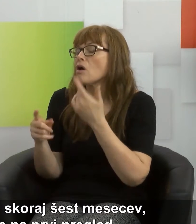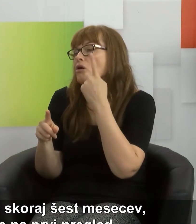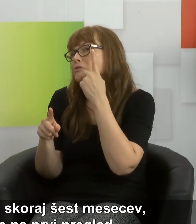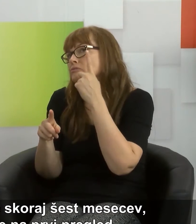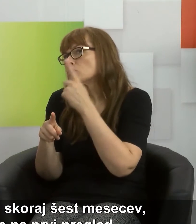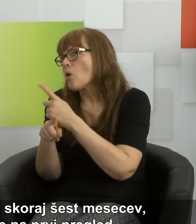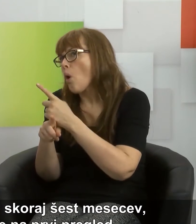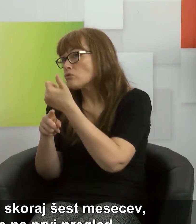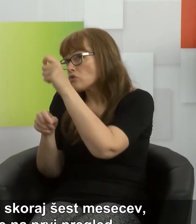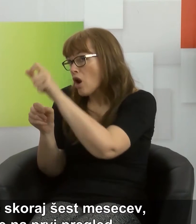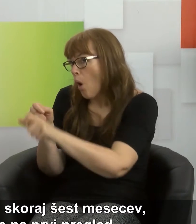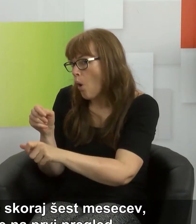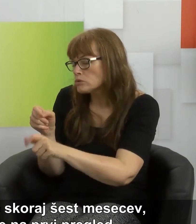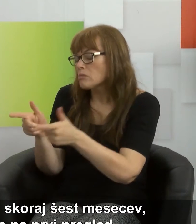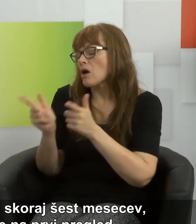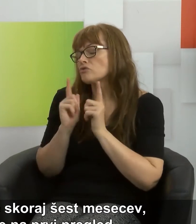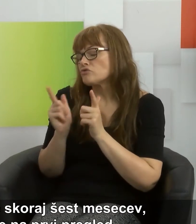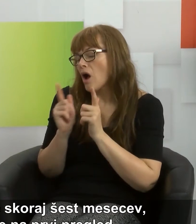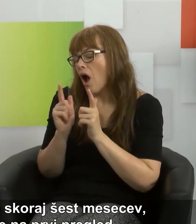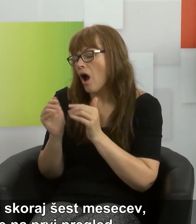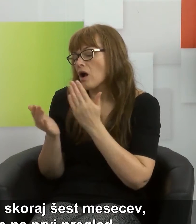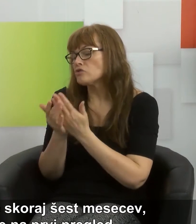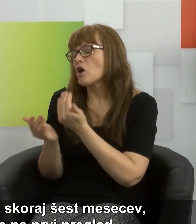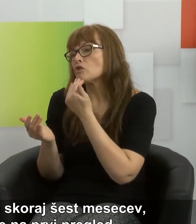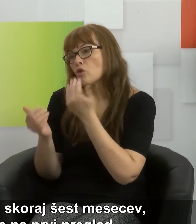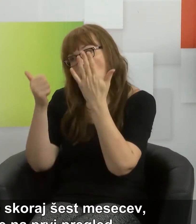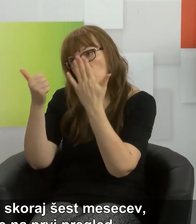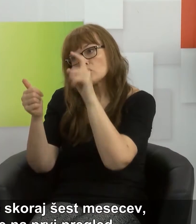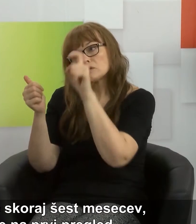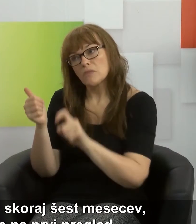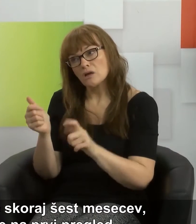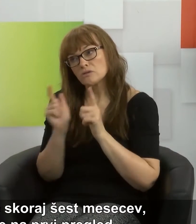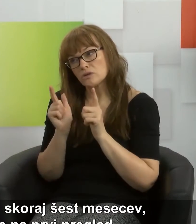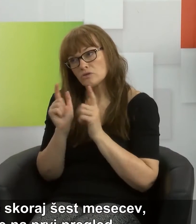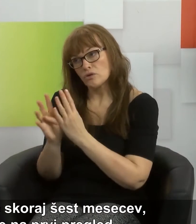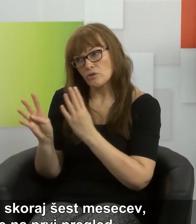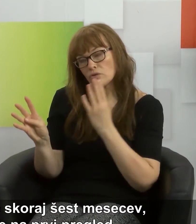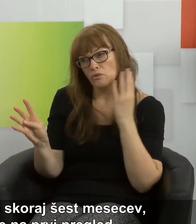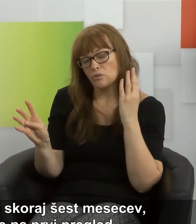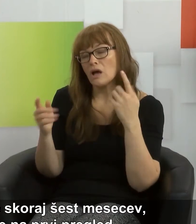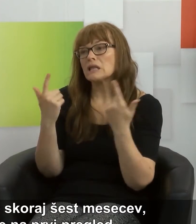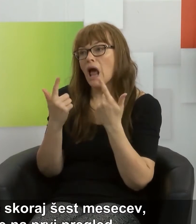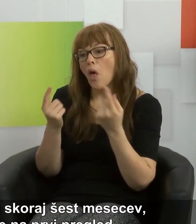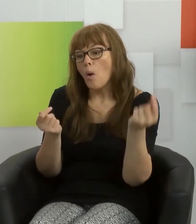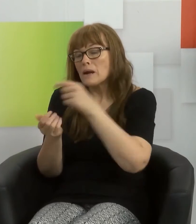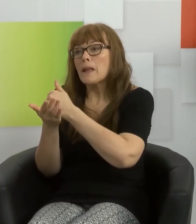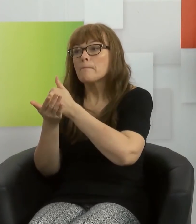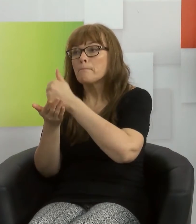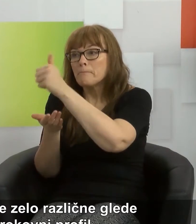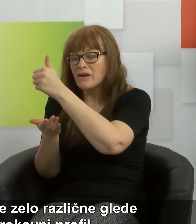določena oseba čaka že skoraj 6 mesecev, da sploh lahko pride na prvi